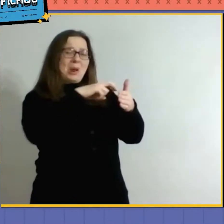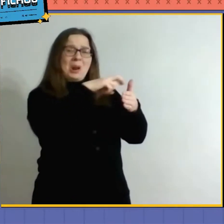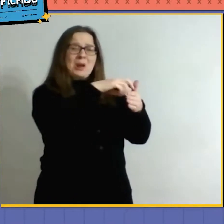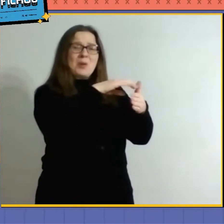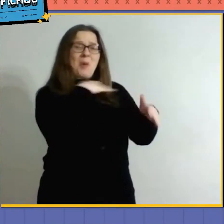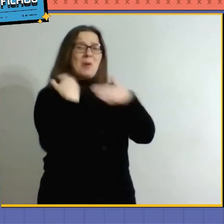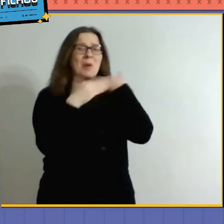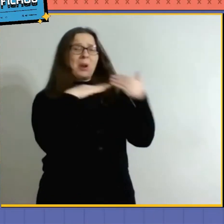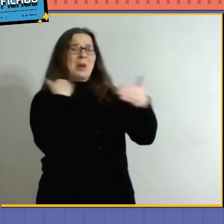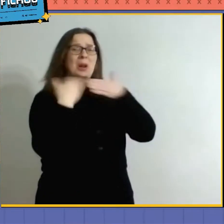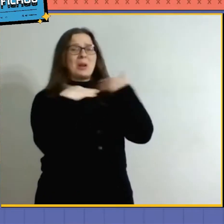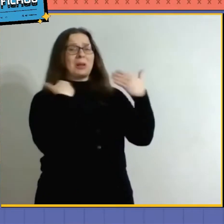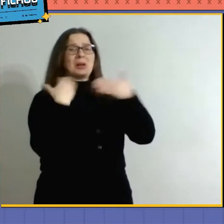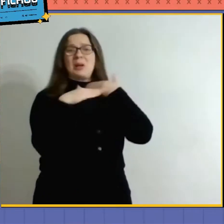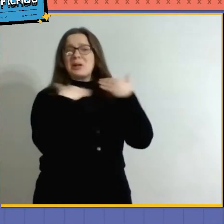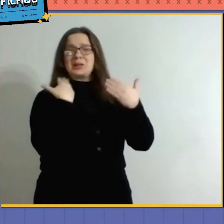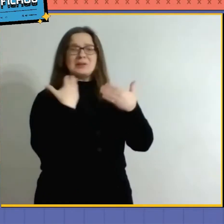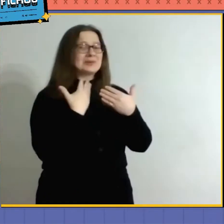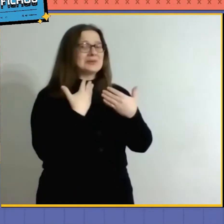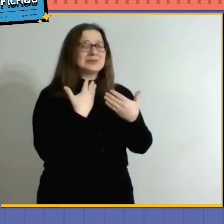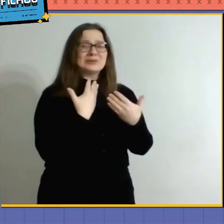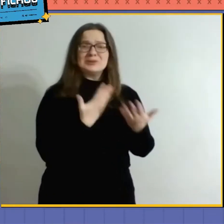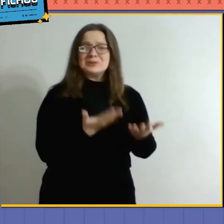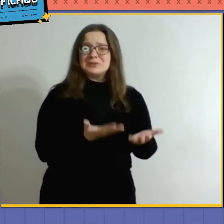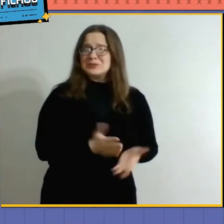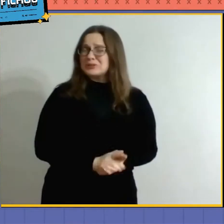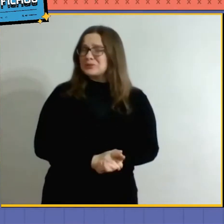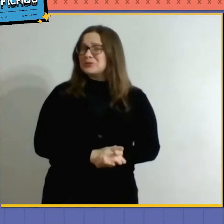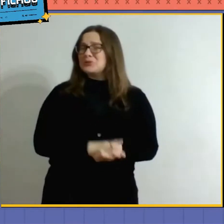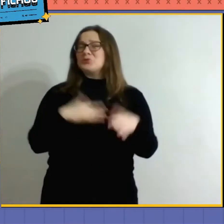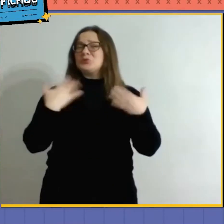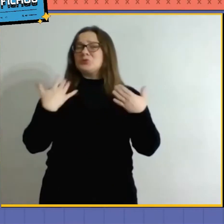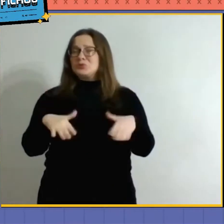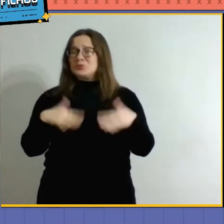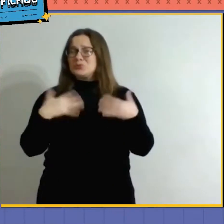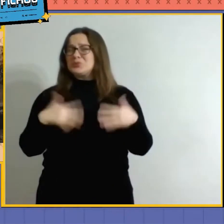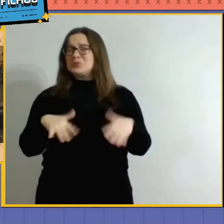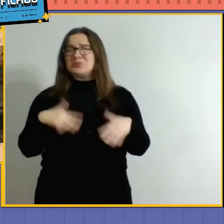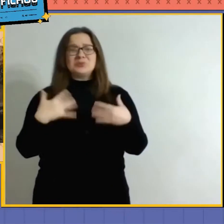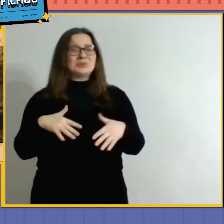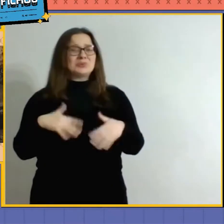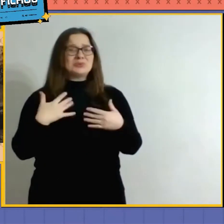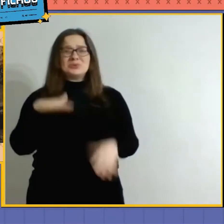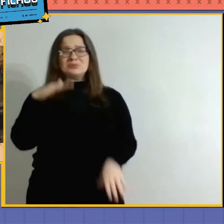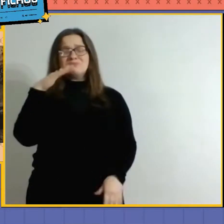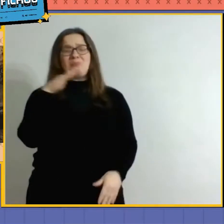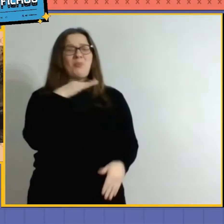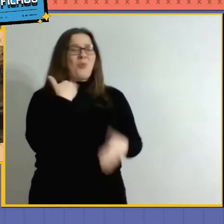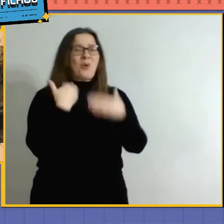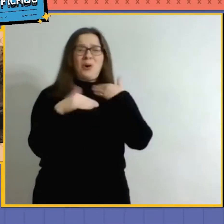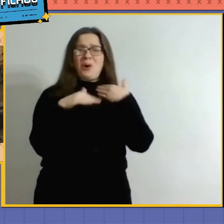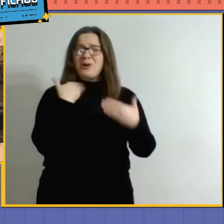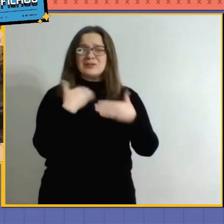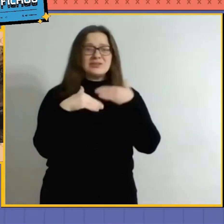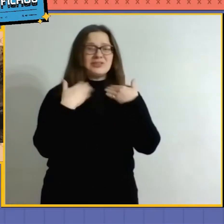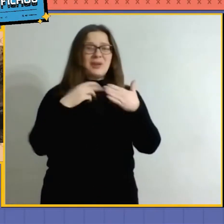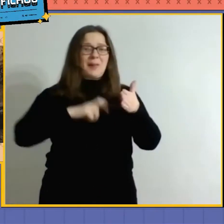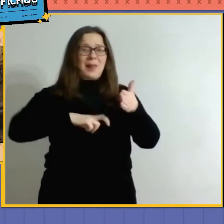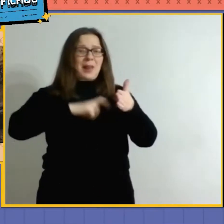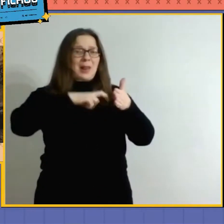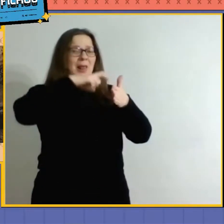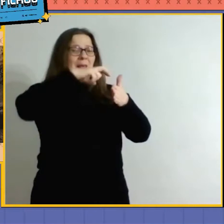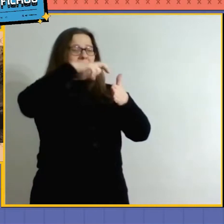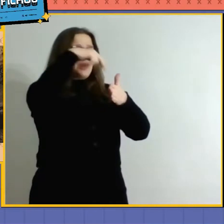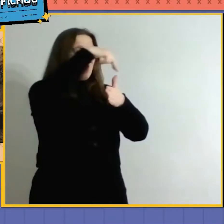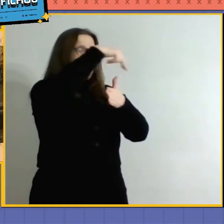por seis vezes foi uma verdadeira carnificina muitos soldados eram morte porque quando você sobe ali já tem um monte de